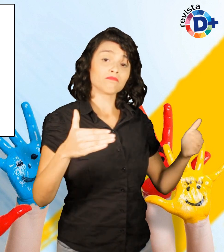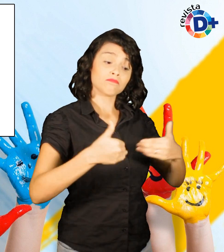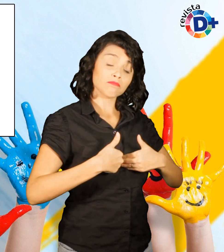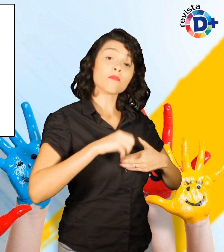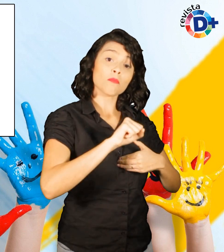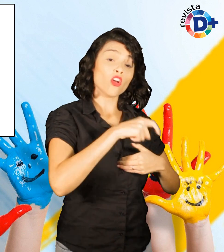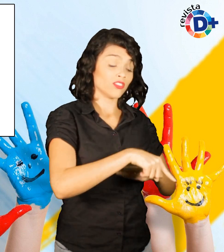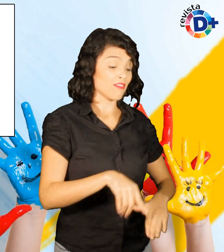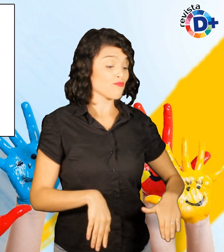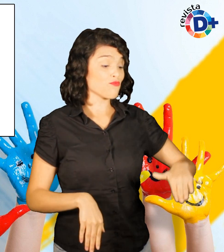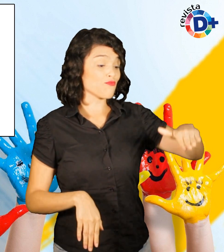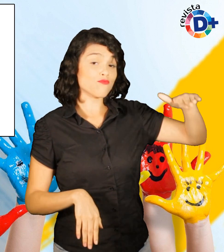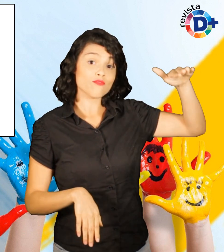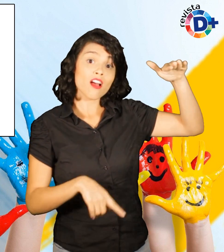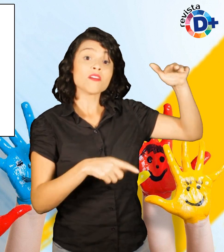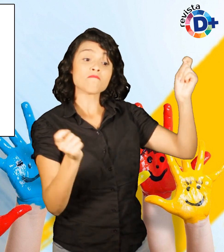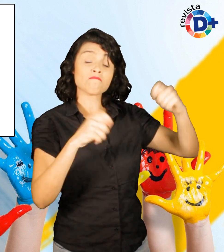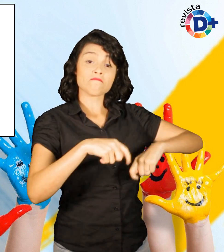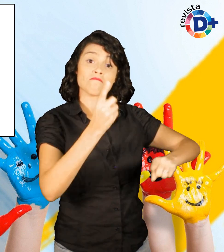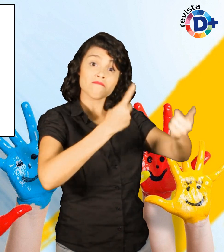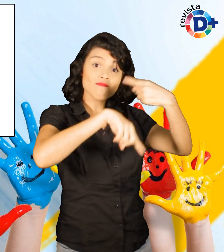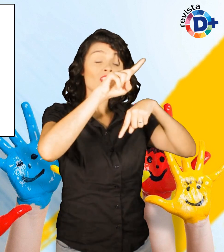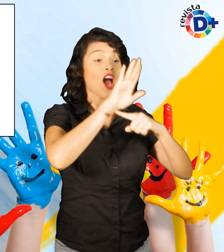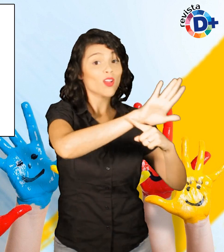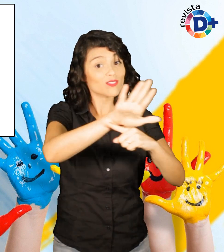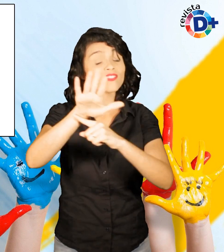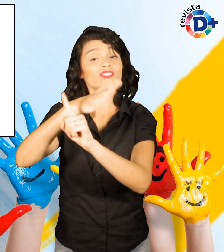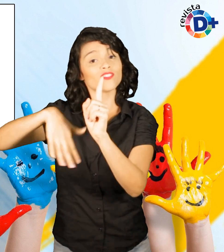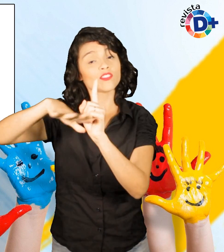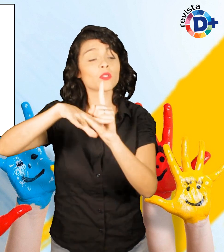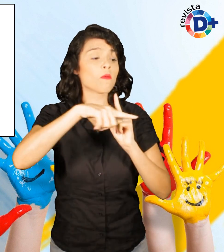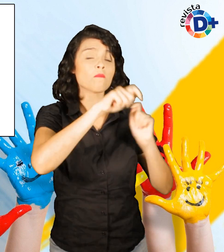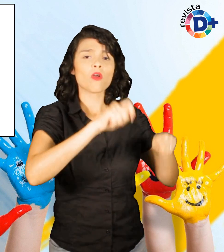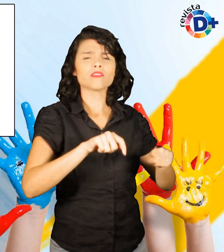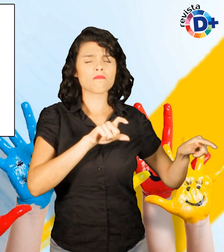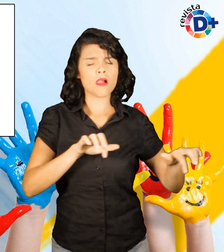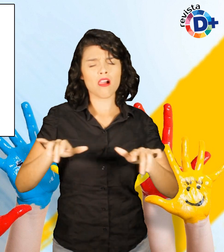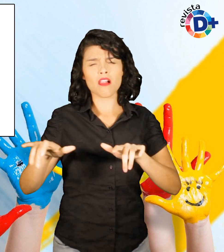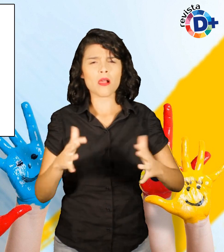toda a sociedade sai ganhando. Ela pode se tornar um ótimo pianista,